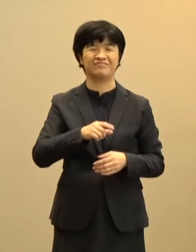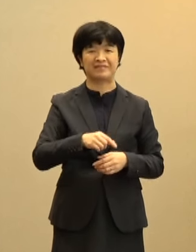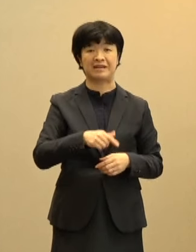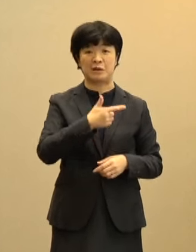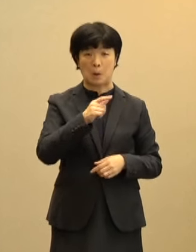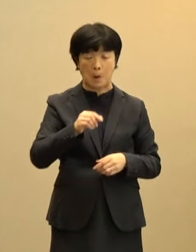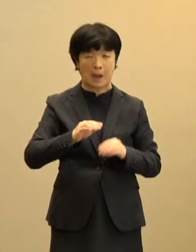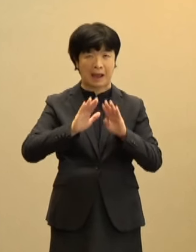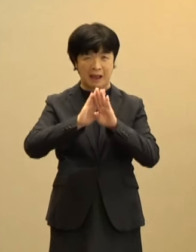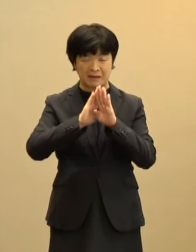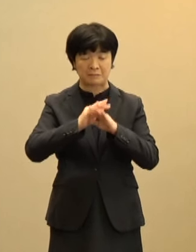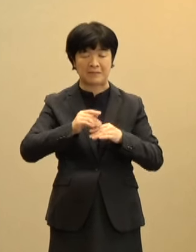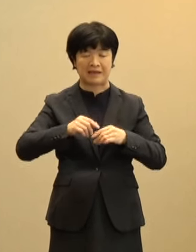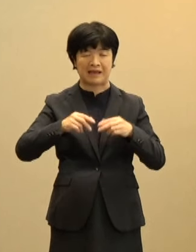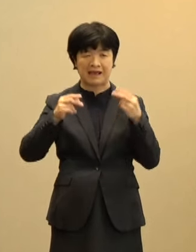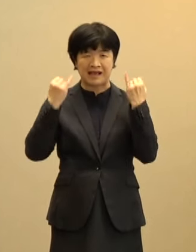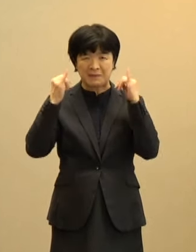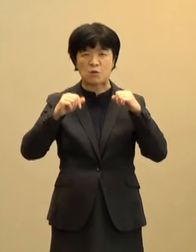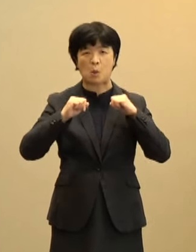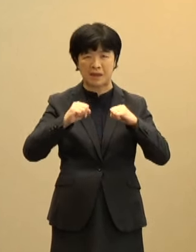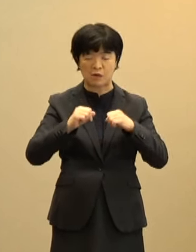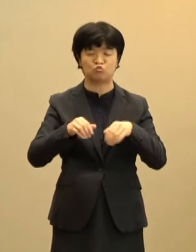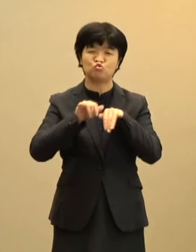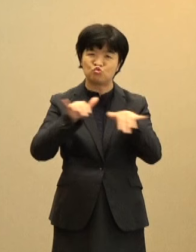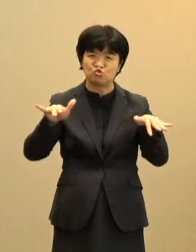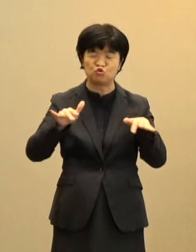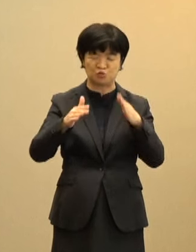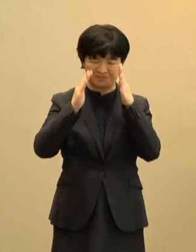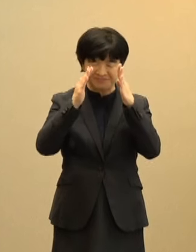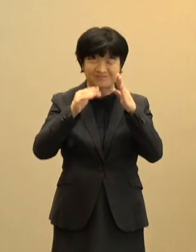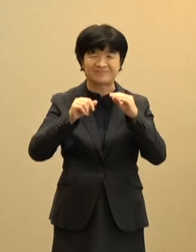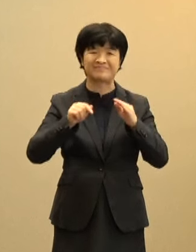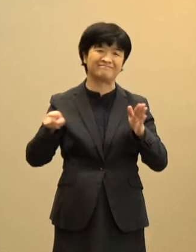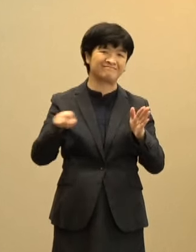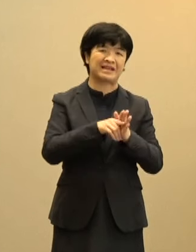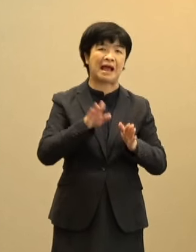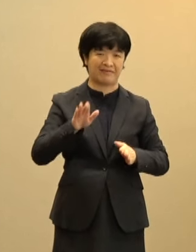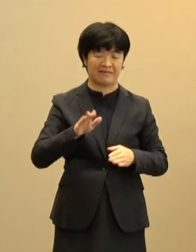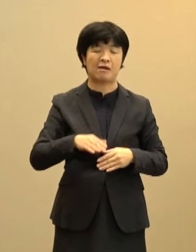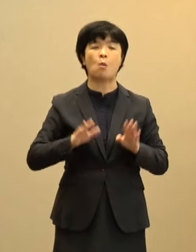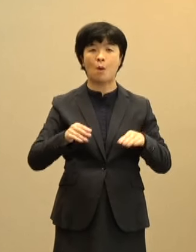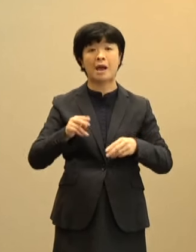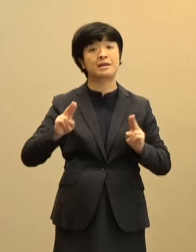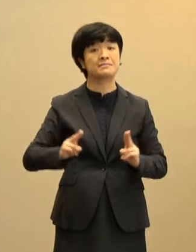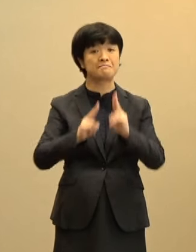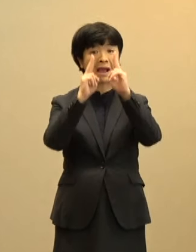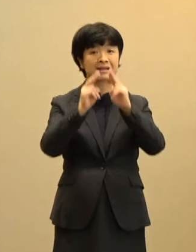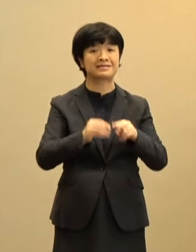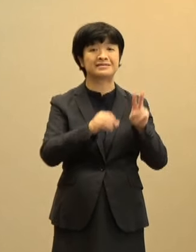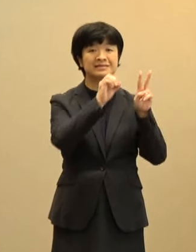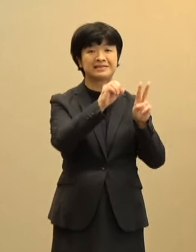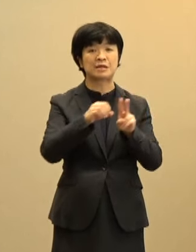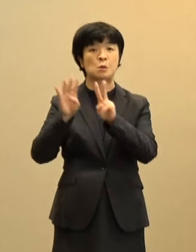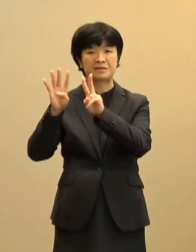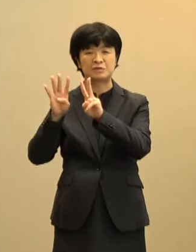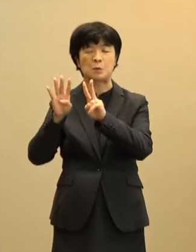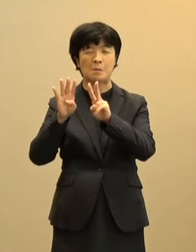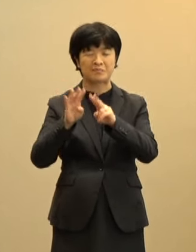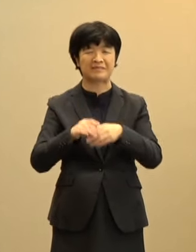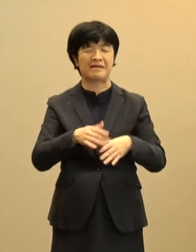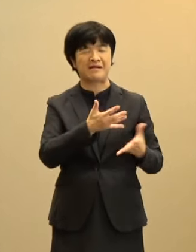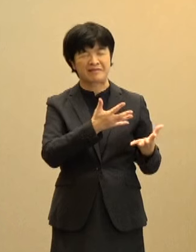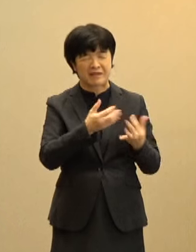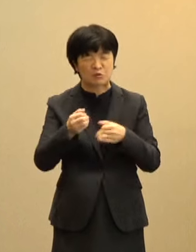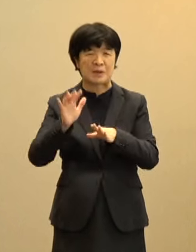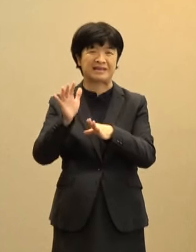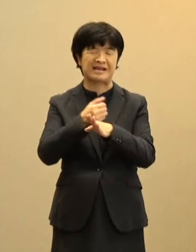普及について、力を入れられてこられたと思うんですが、でそれを得て今回パリ2024年でこのように多くの選手が活躍された